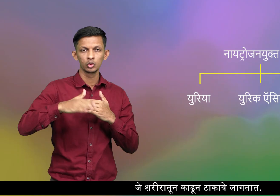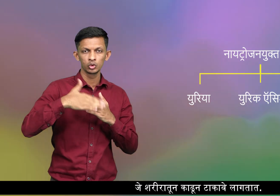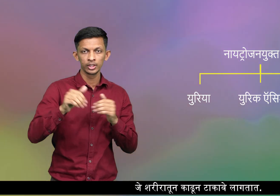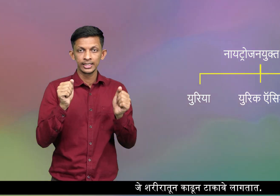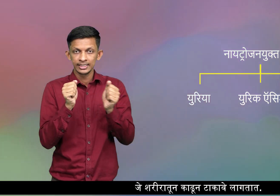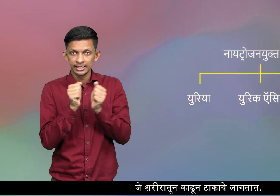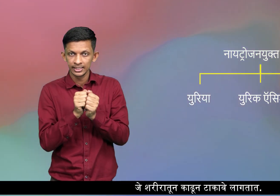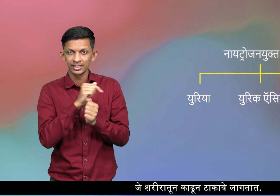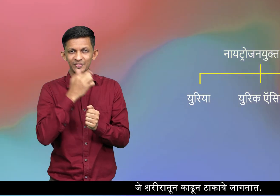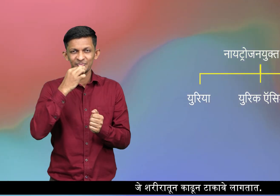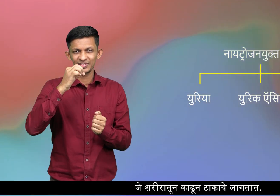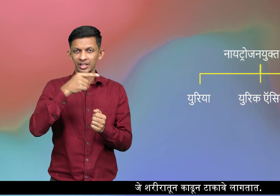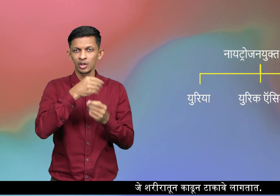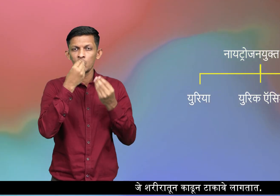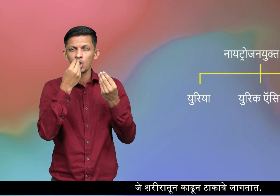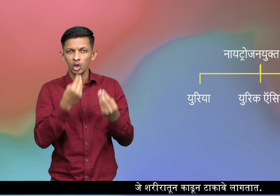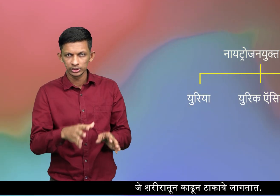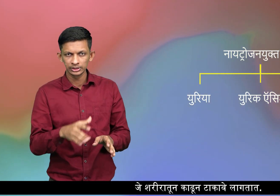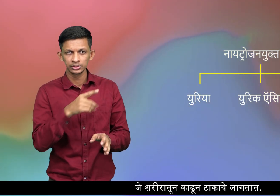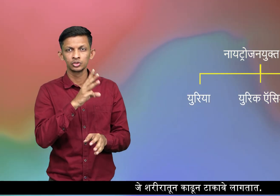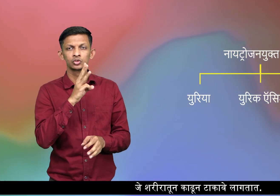जे शरीरातून काढून टाकावे लागतात.